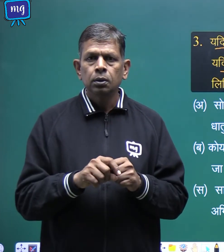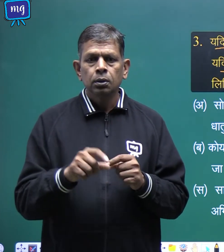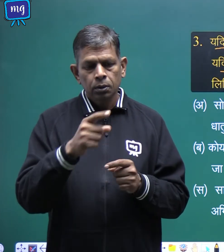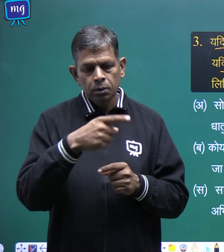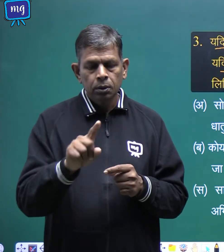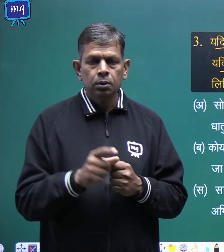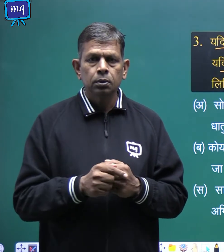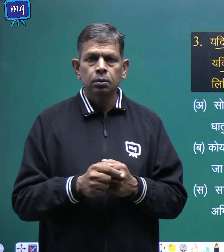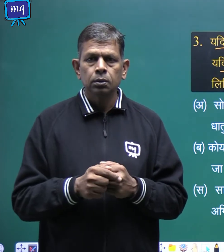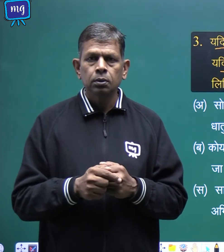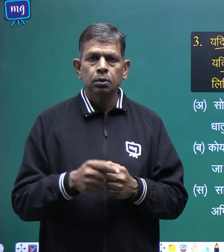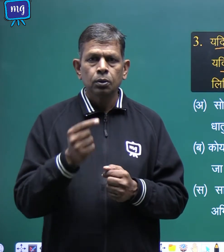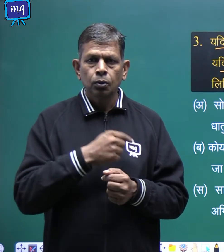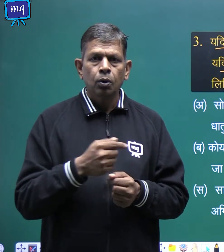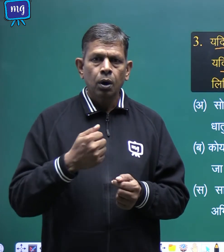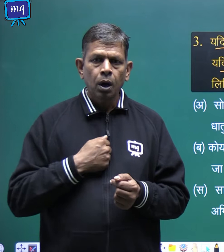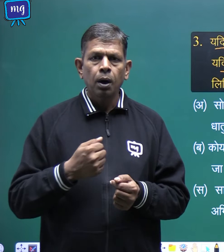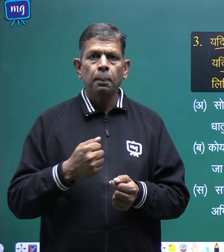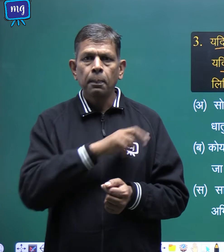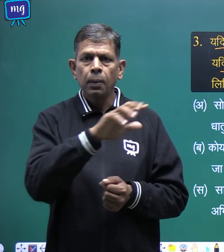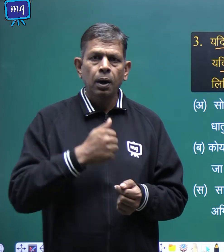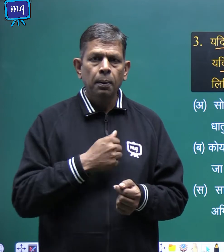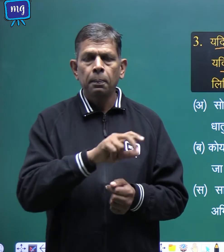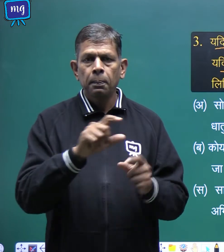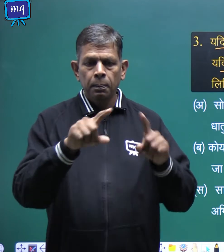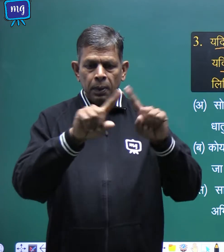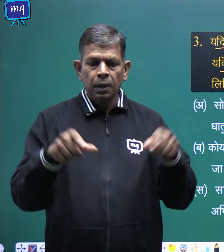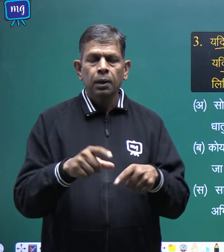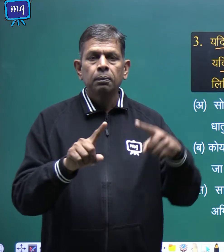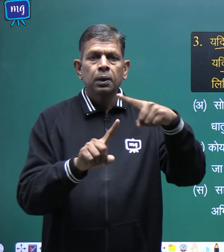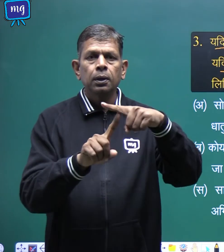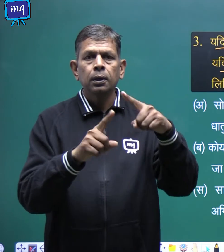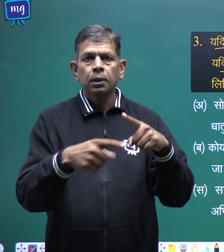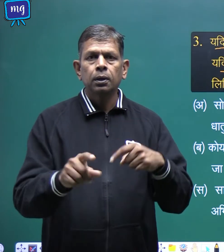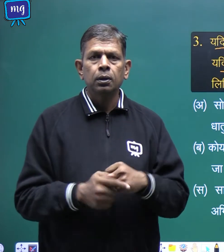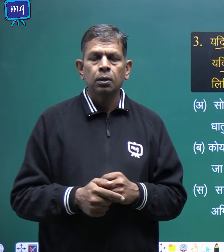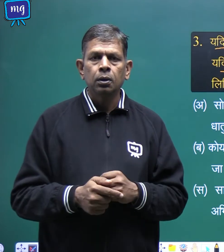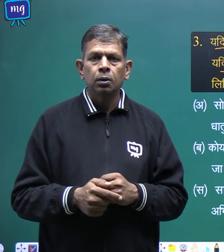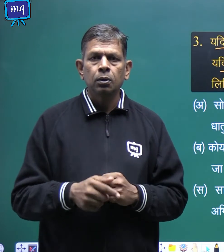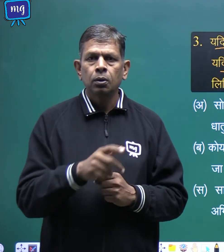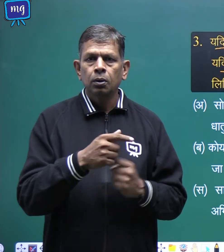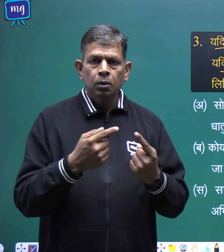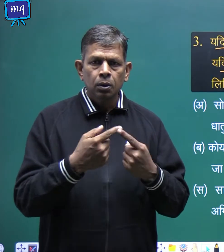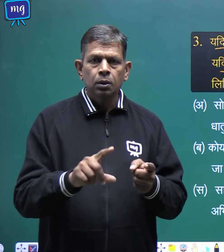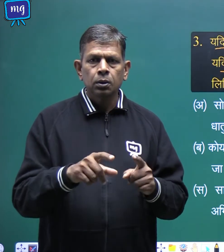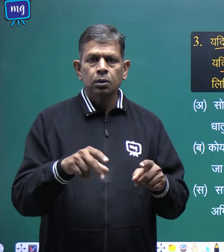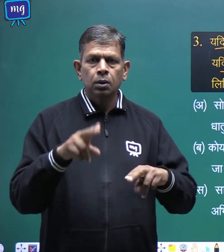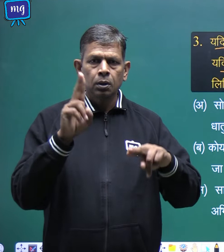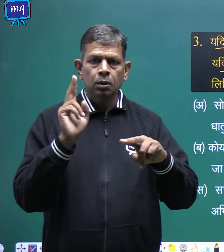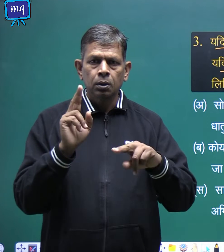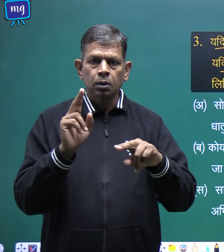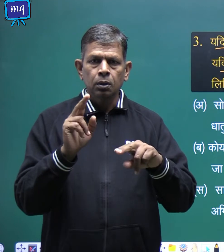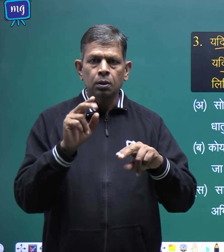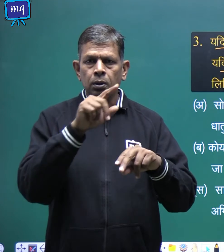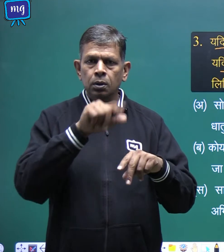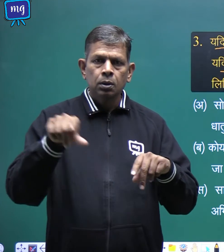सही है तो हम ब्रैकेट में टी लिखेंगे, और यदि गलत है तो